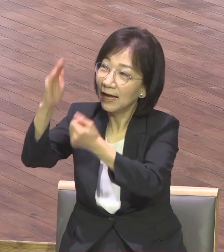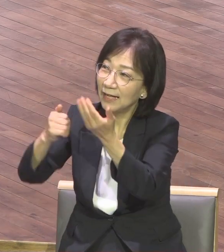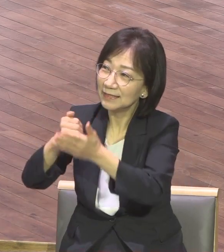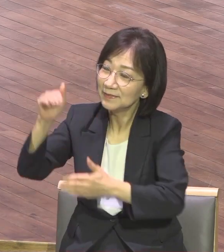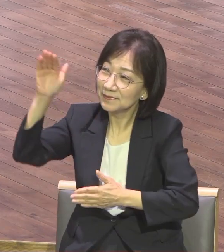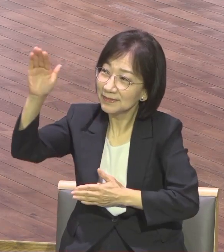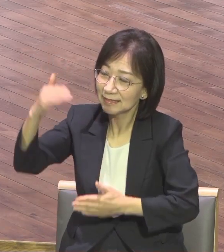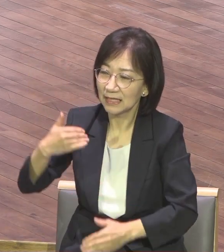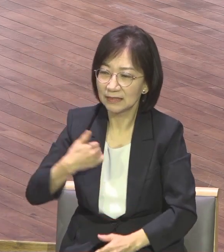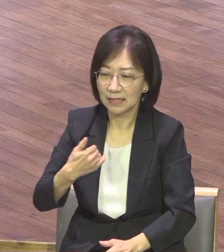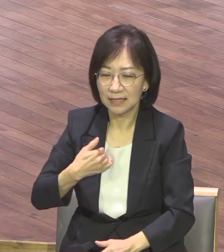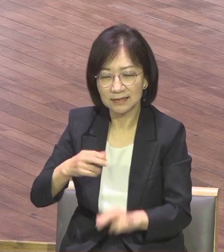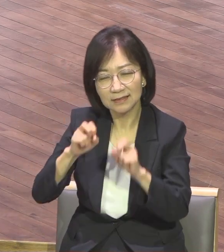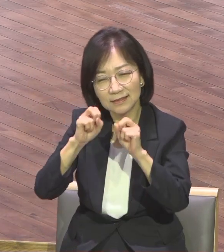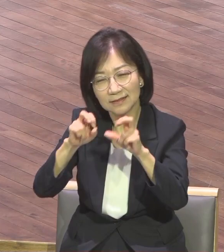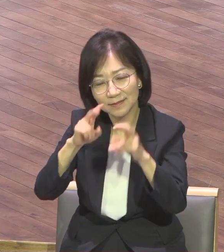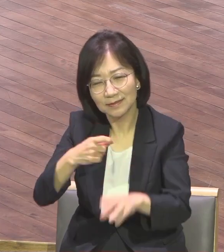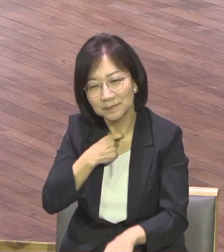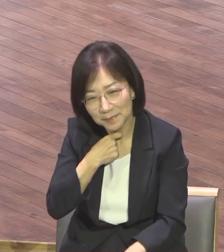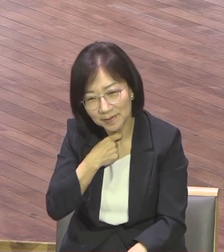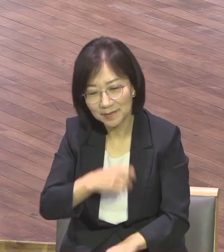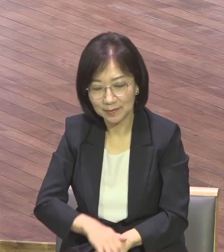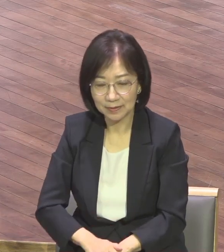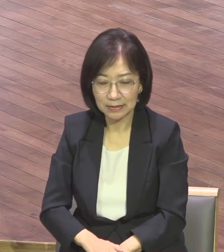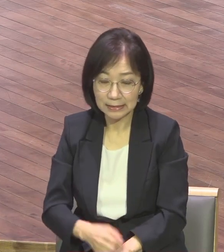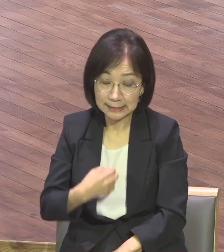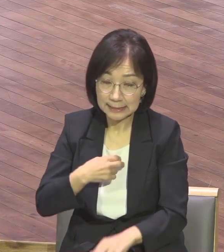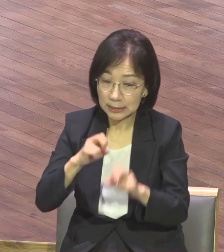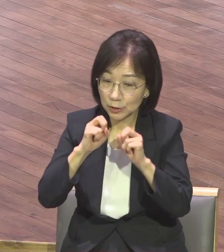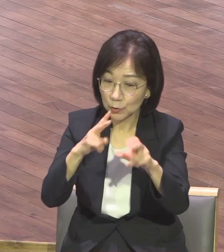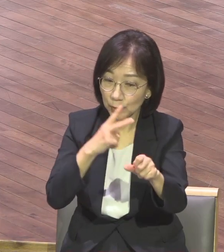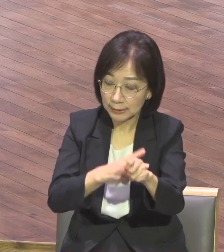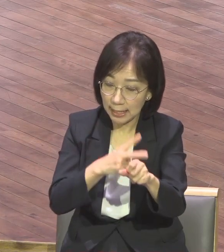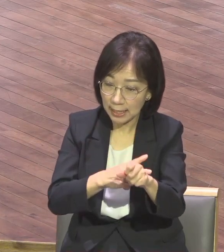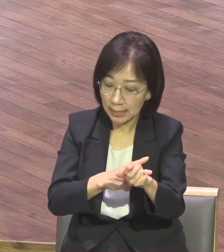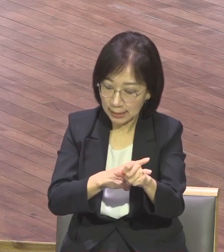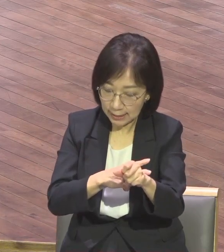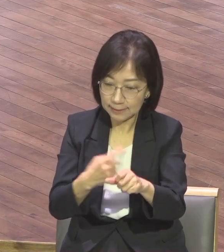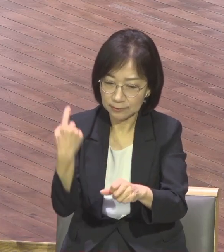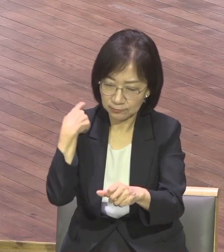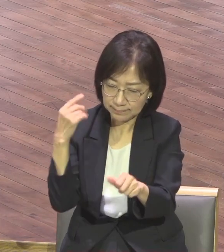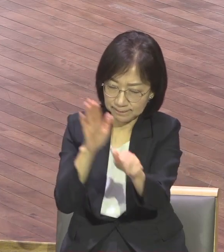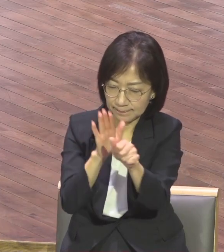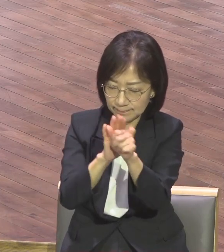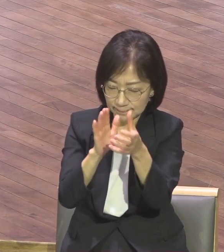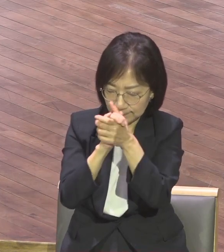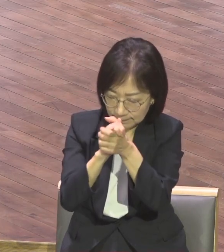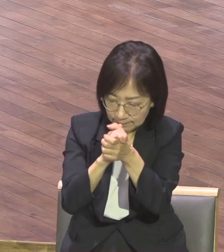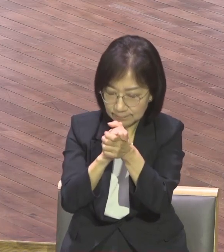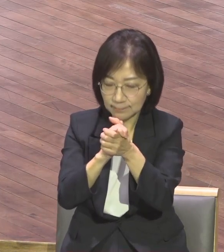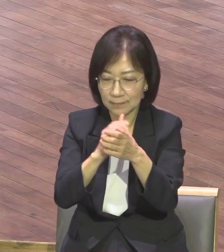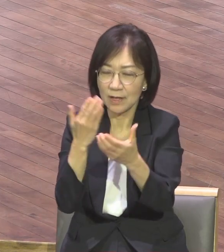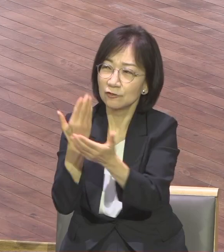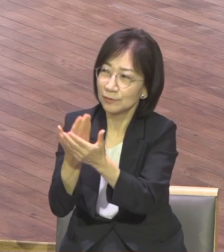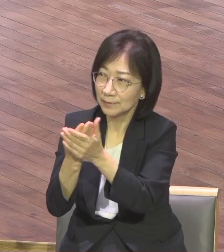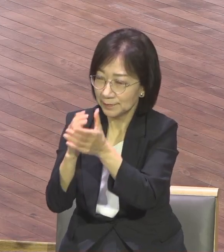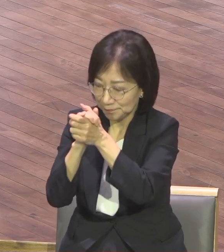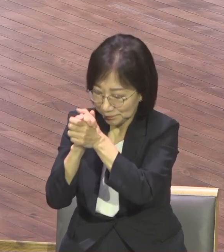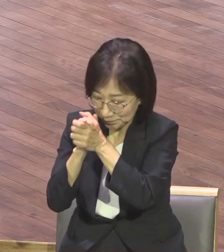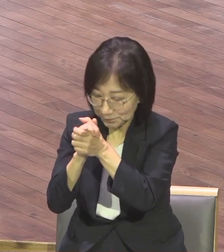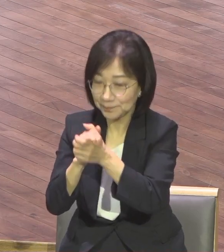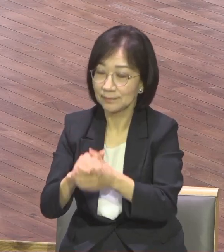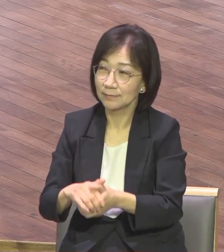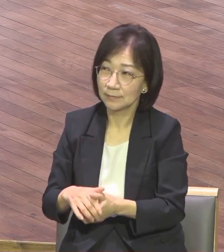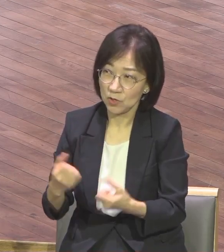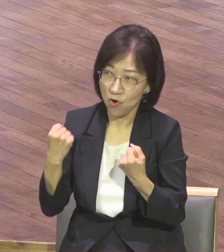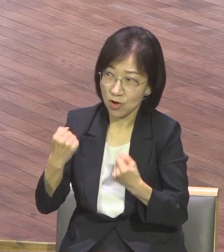스님밖에 하시고 가는 선교사로 보내서 계속 올인하게 하여 주옵소서. 그럼 거기에 뭐요? 건강도 주어야 되고